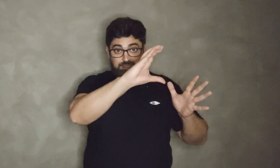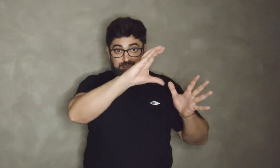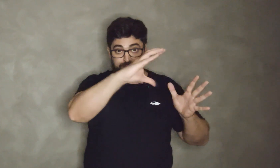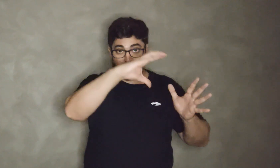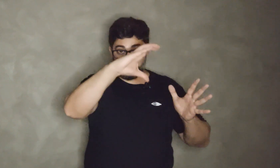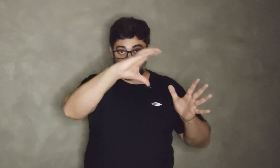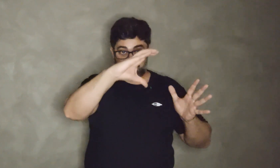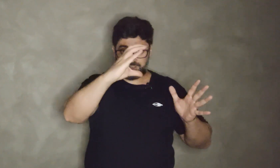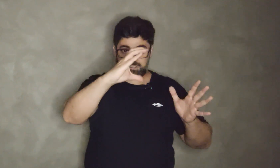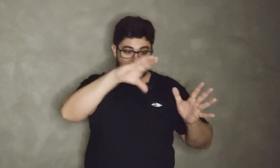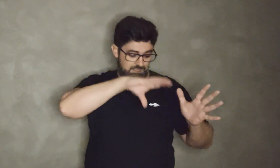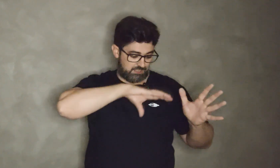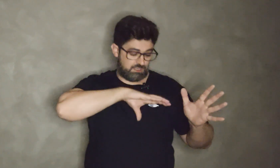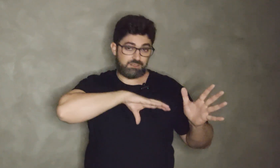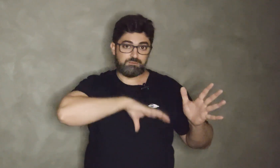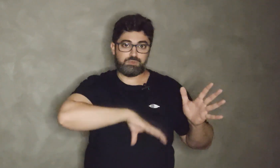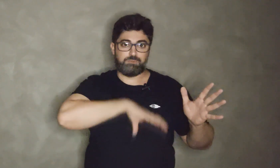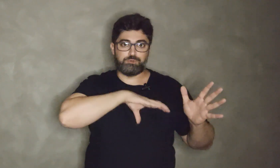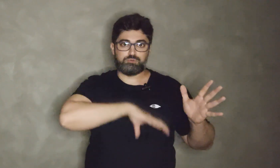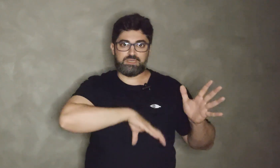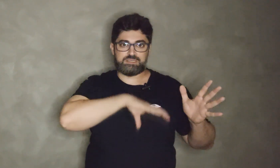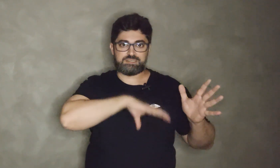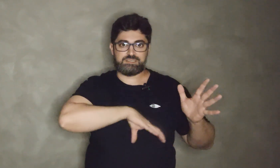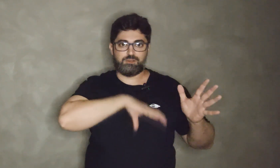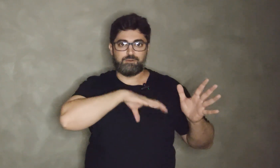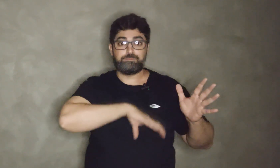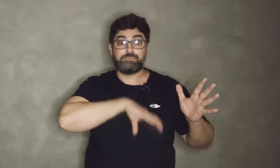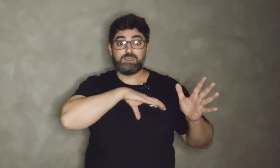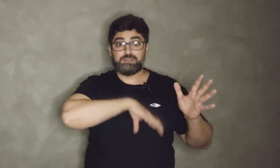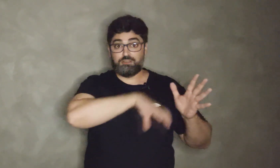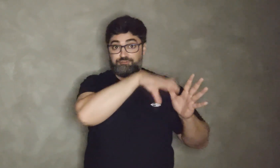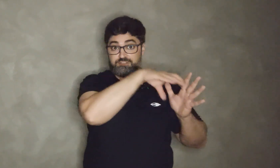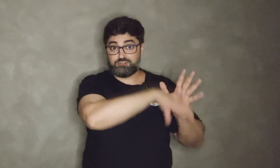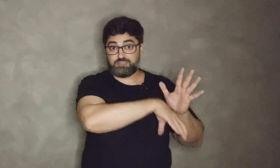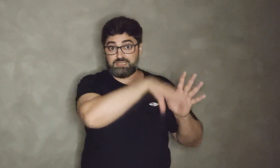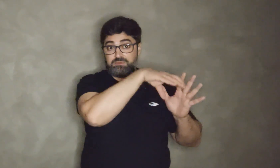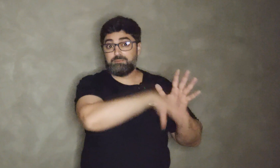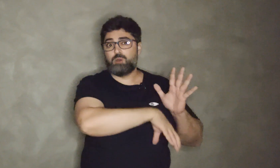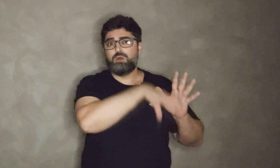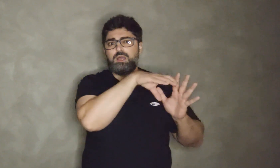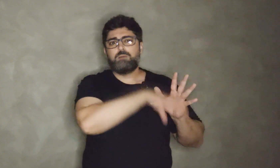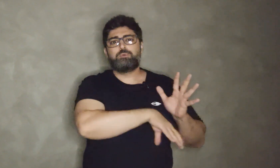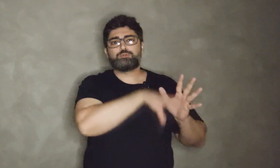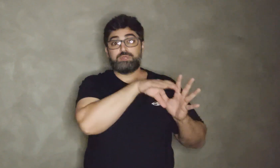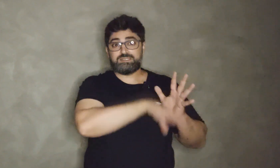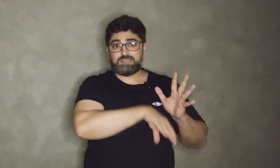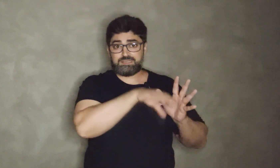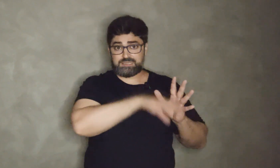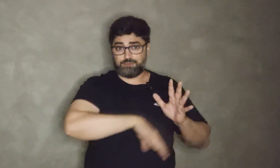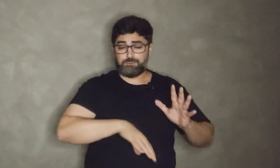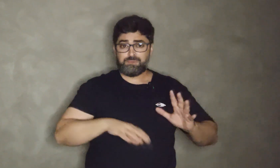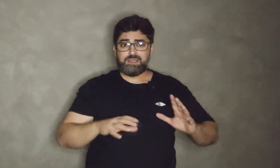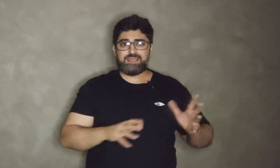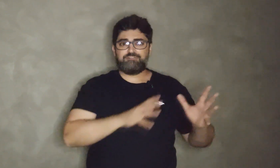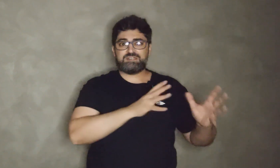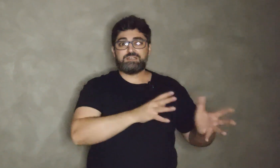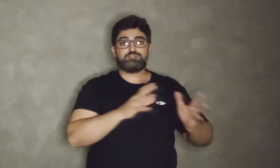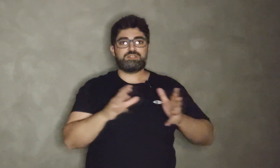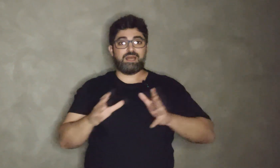a mão em C aqui, porque português é assim, ó. Daí eu faço isso aqui na minha mão. Português sinalizado, que é fazer os